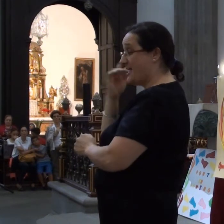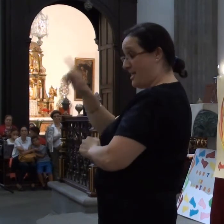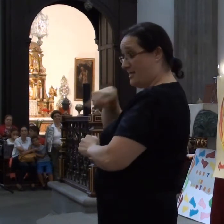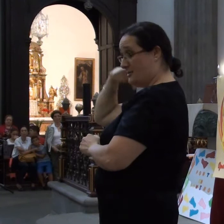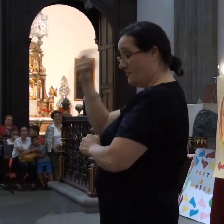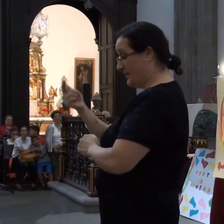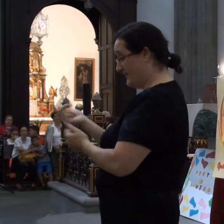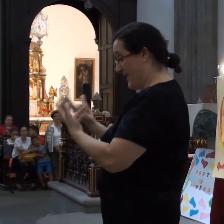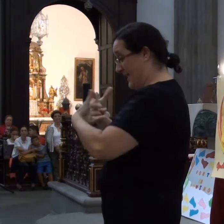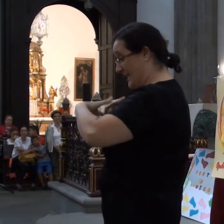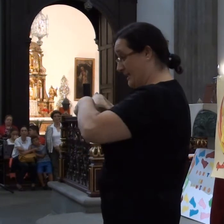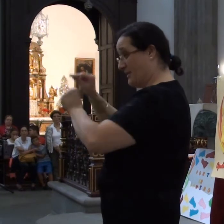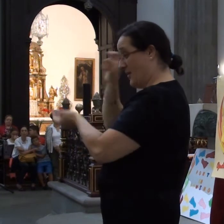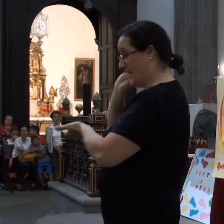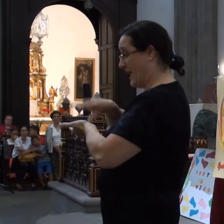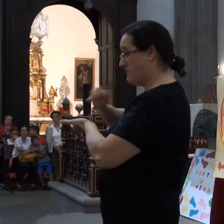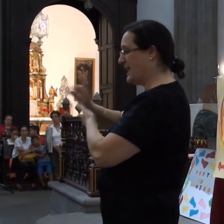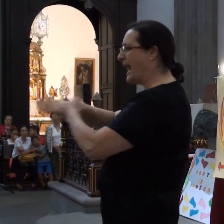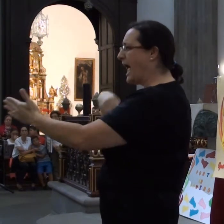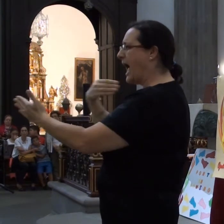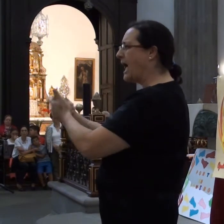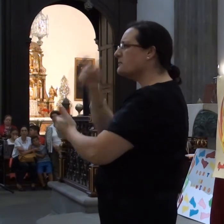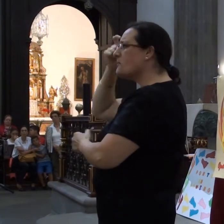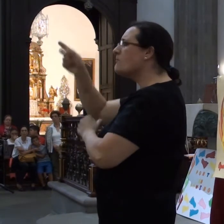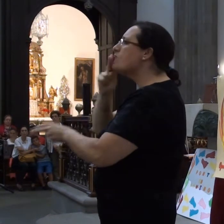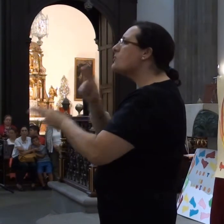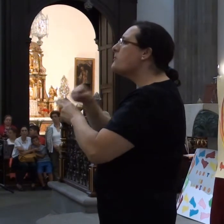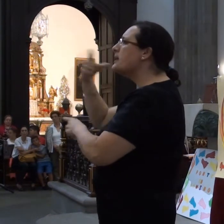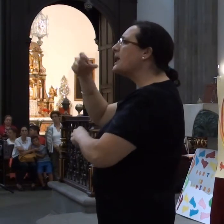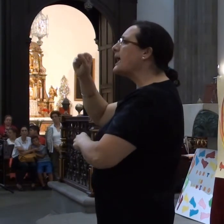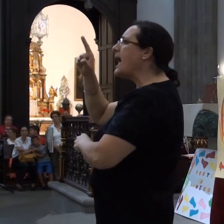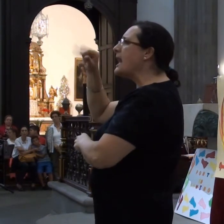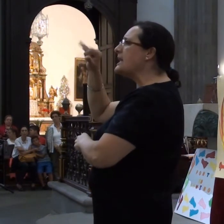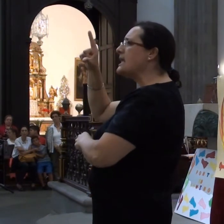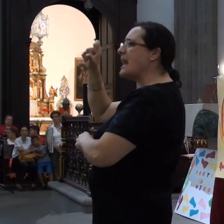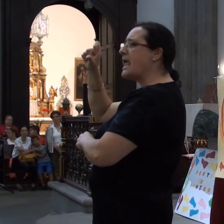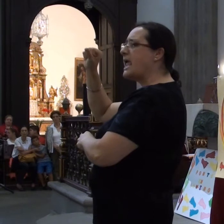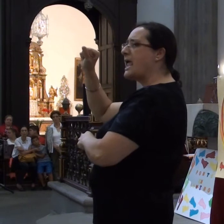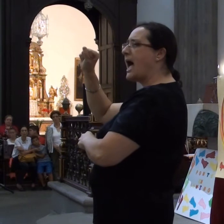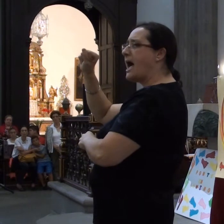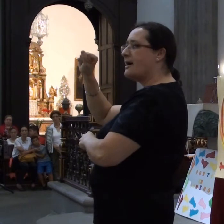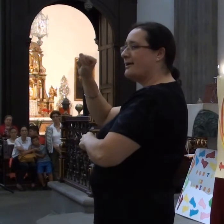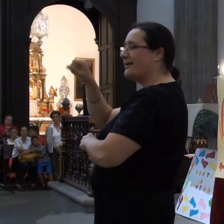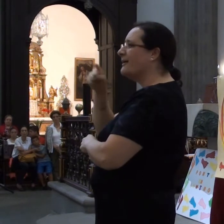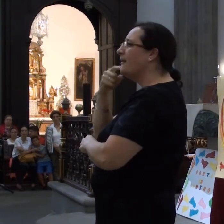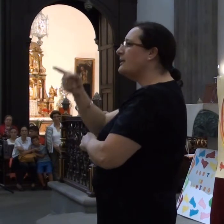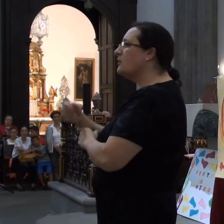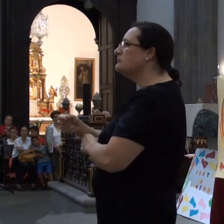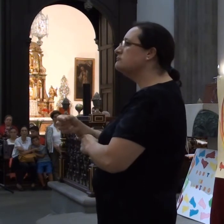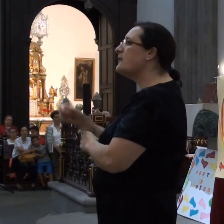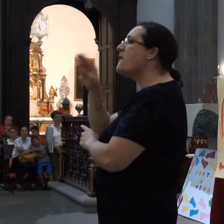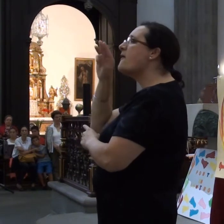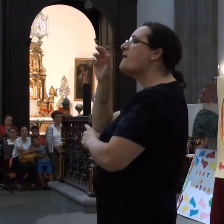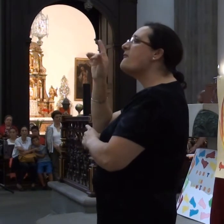determinó encaminarse hacia Galilea y encontró y le dijo Jesús sígueme